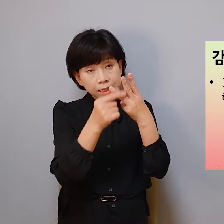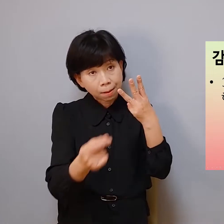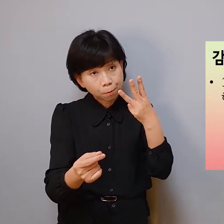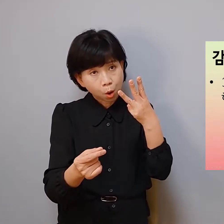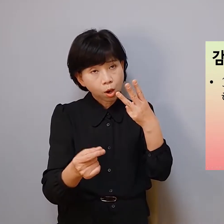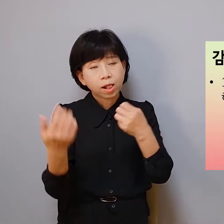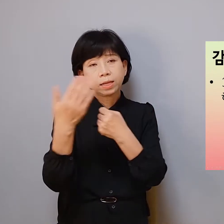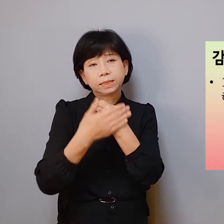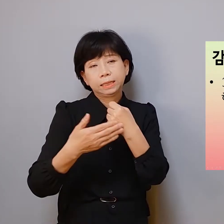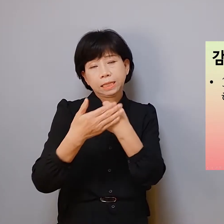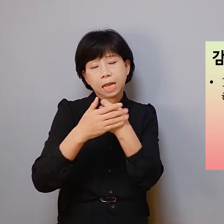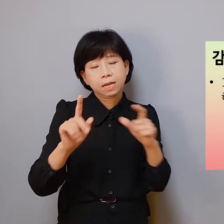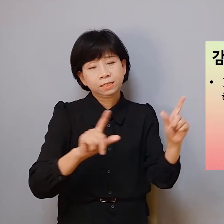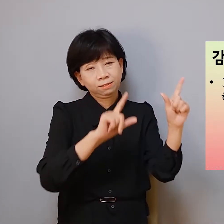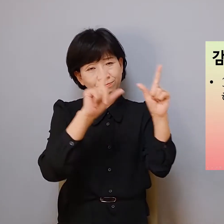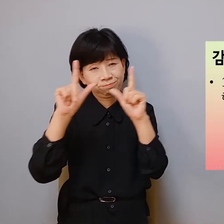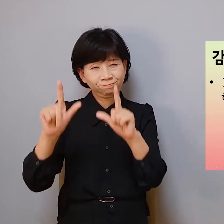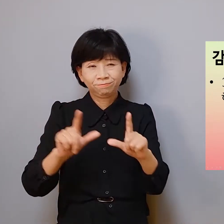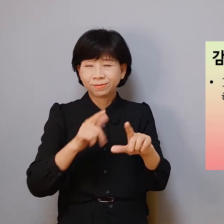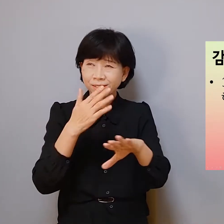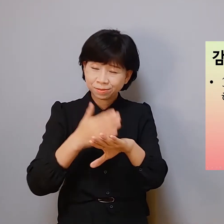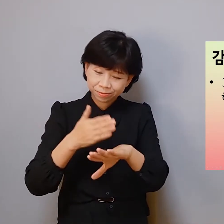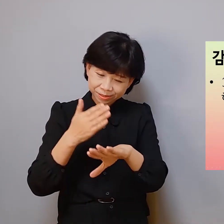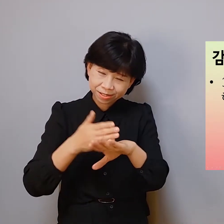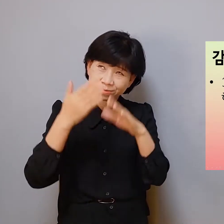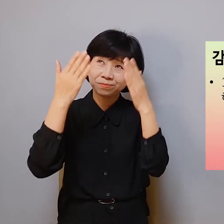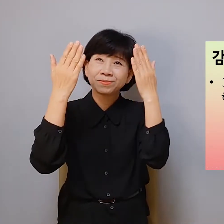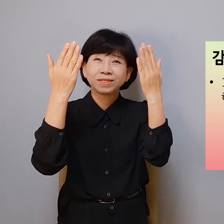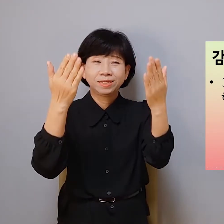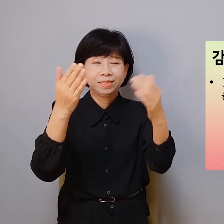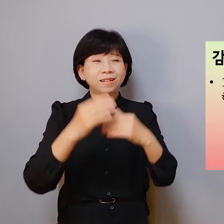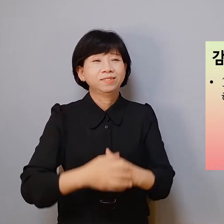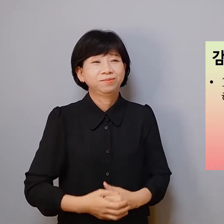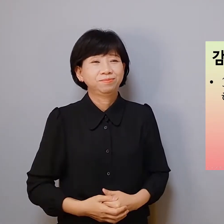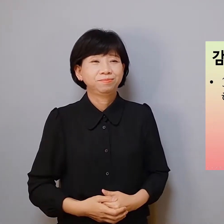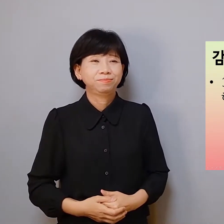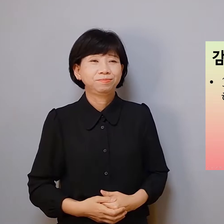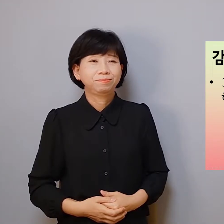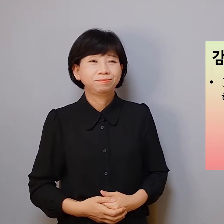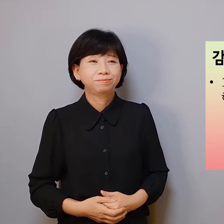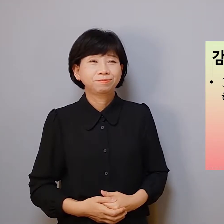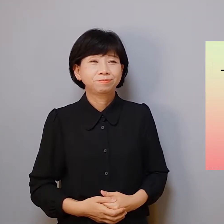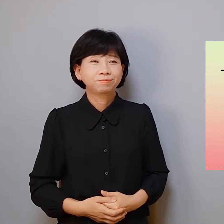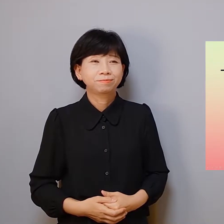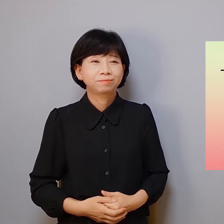3월 한 달을 은혜 가운데 보내게 하시니 하나님 감사합니다.